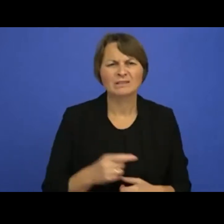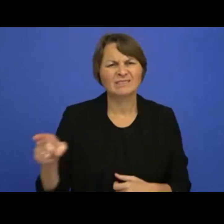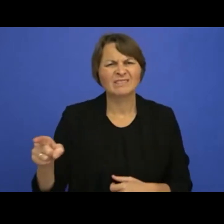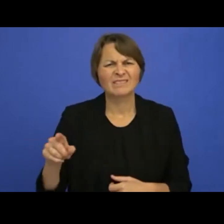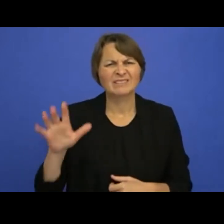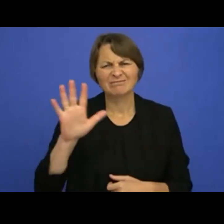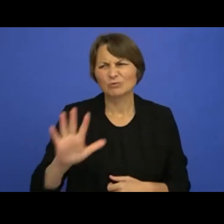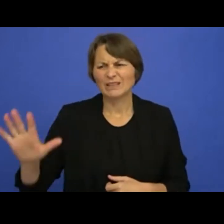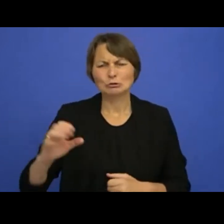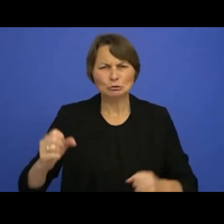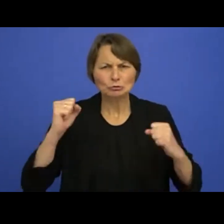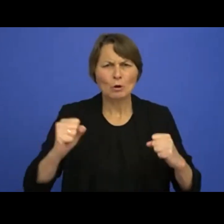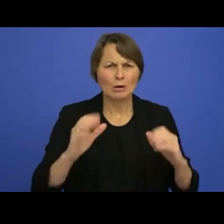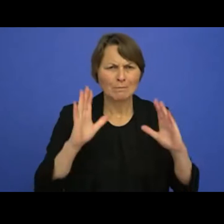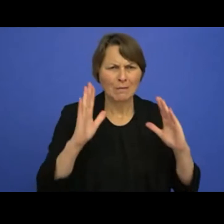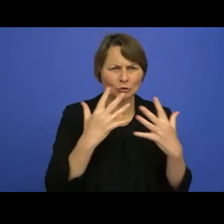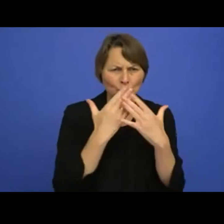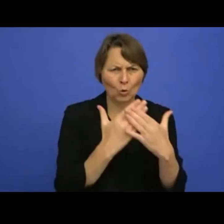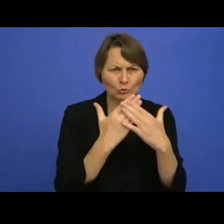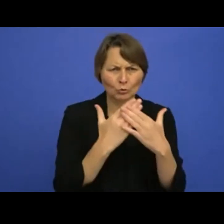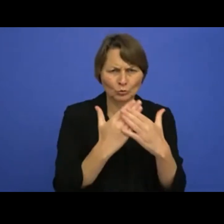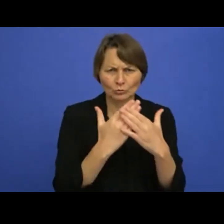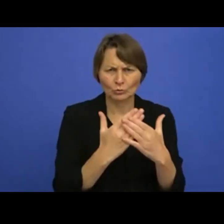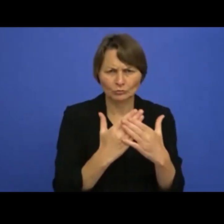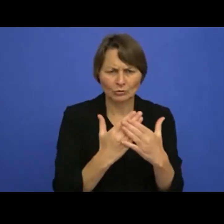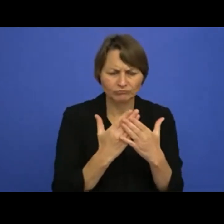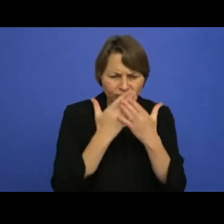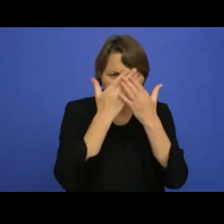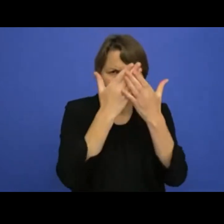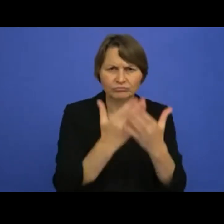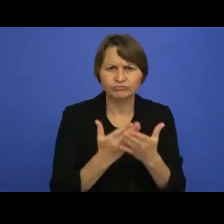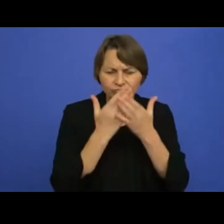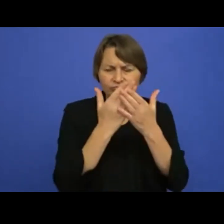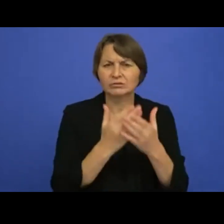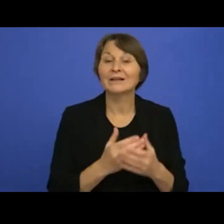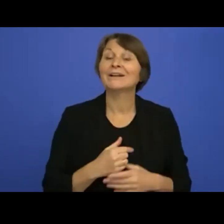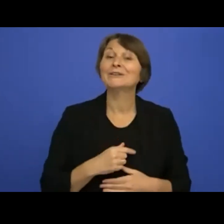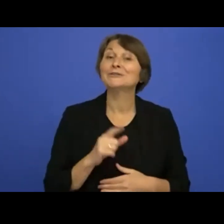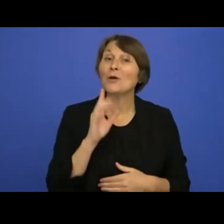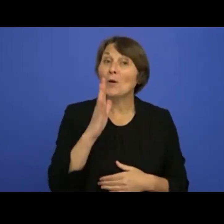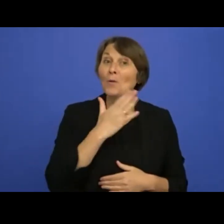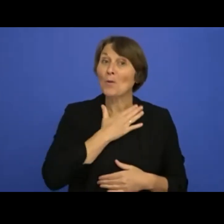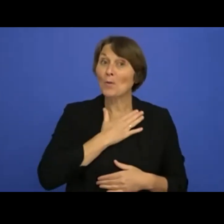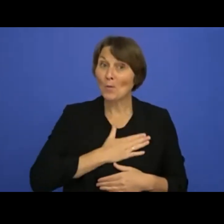pour avancer. Une dernière chose, il faut que les enfants soient prêts à aller à l'école.